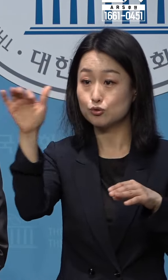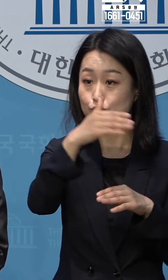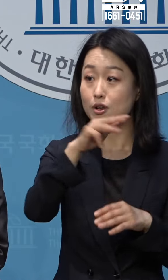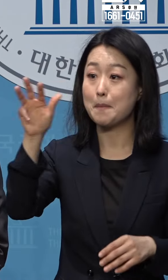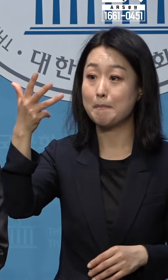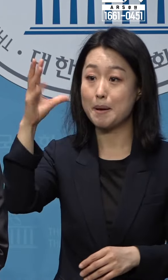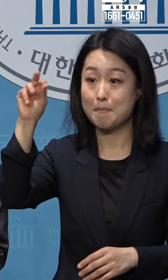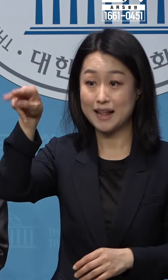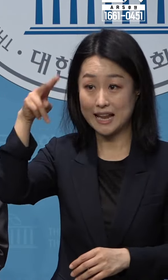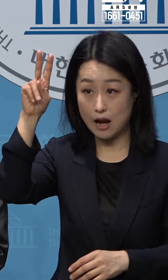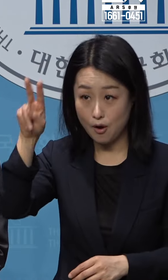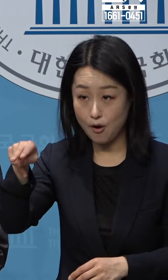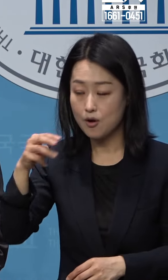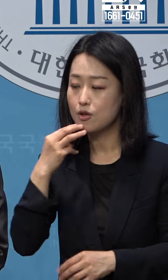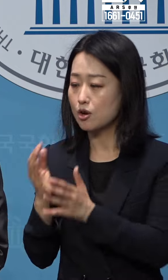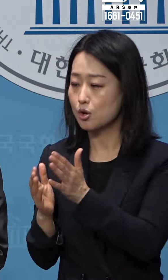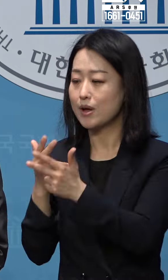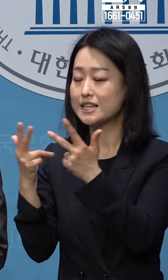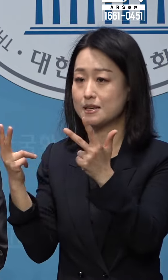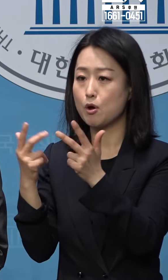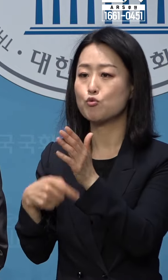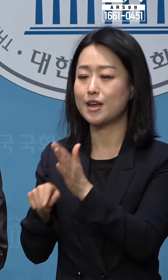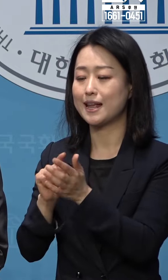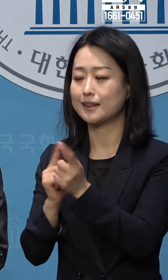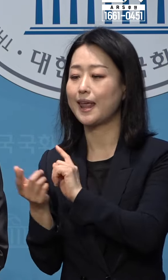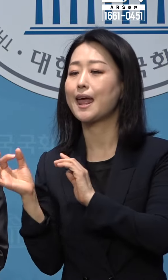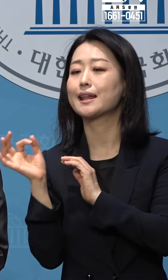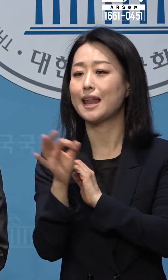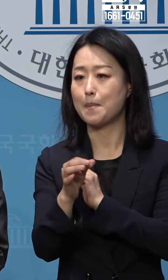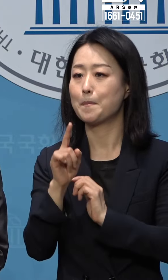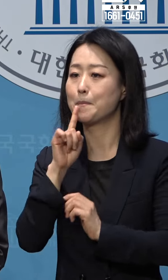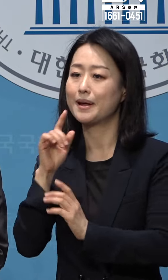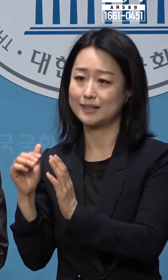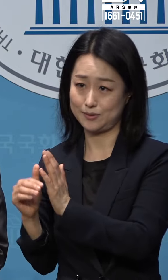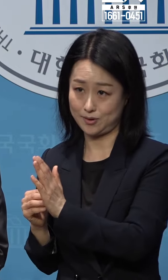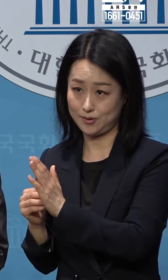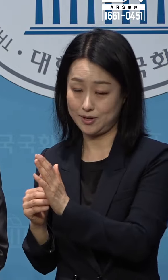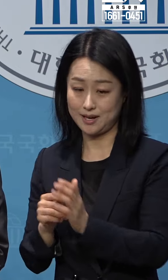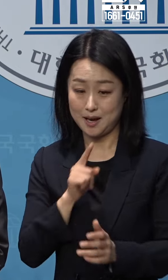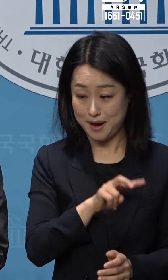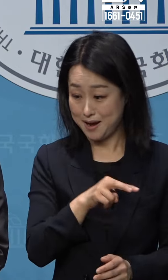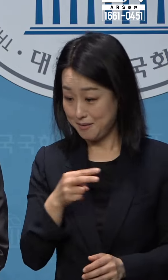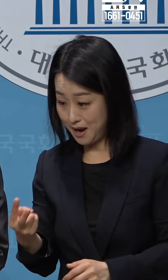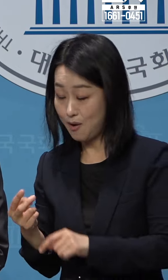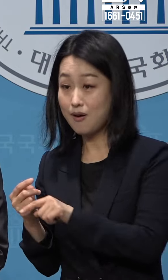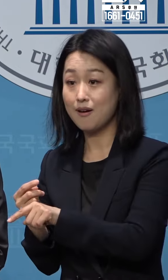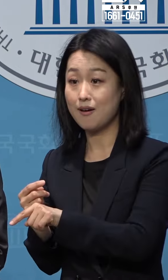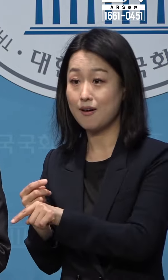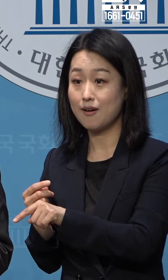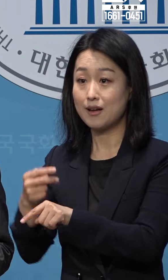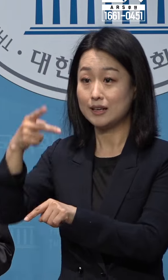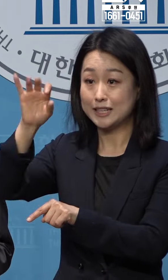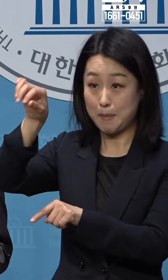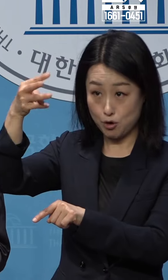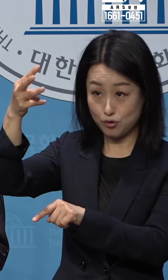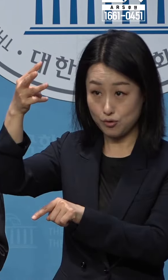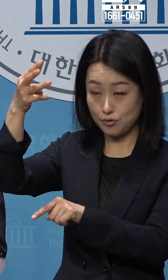달러는 경기도와 이재명을 위한 대이고 바뀝니다 쌍방울이 부수를 매수한